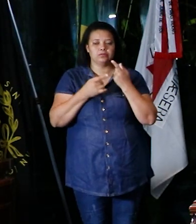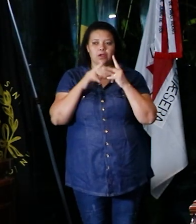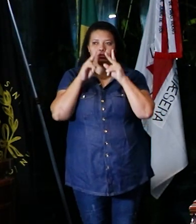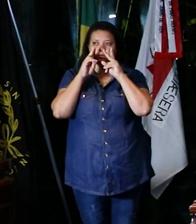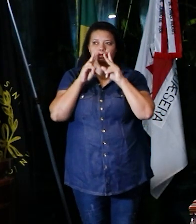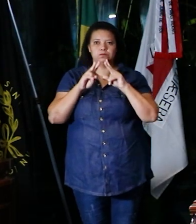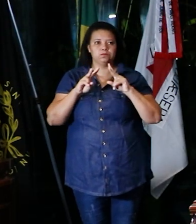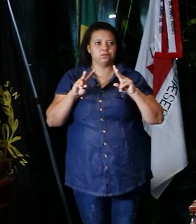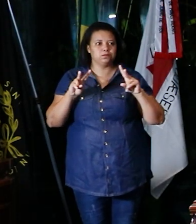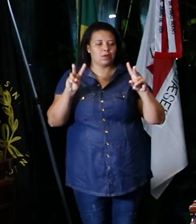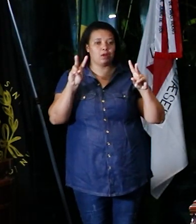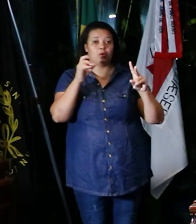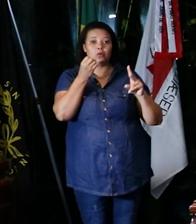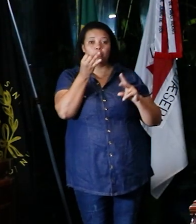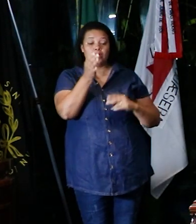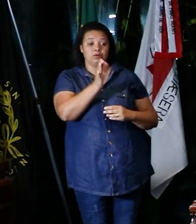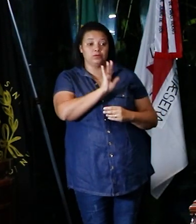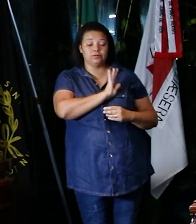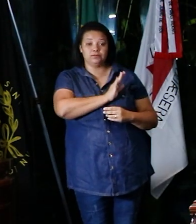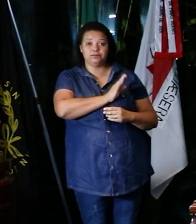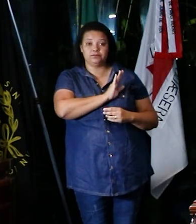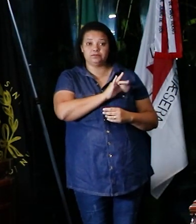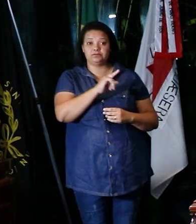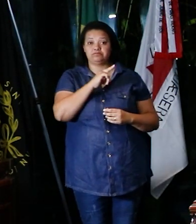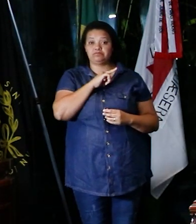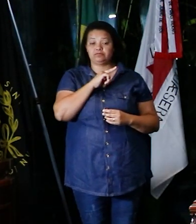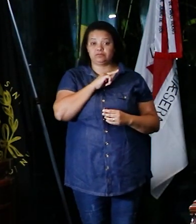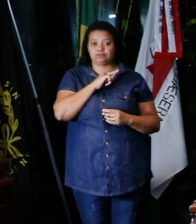cabeças, quantos corações ele tinha.